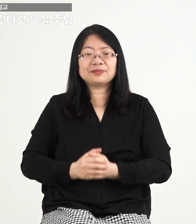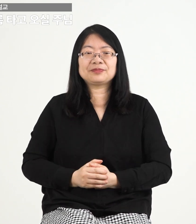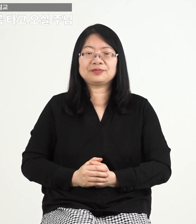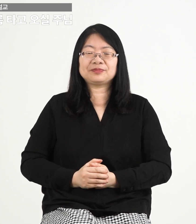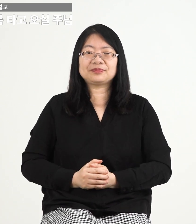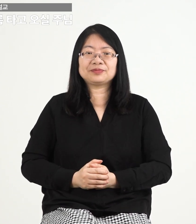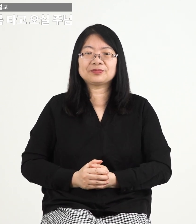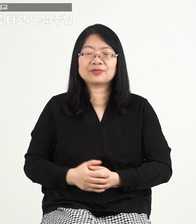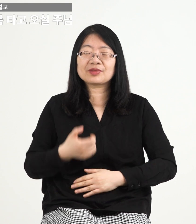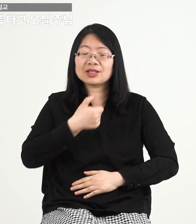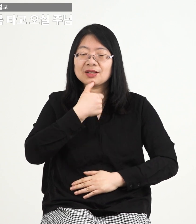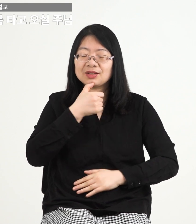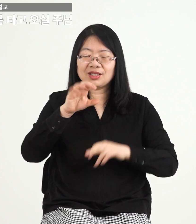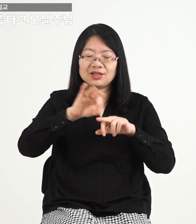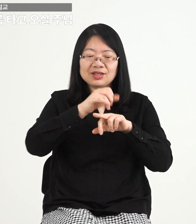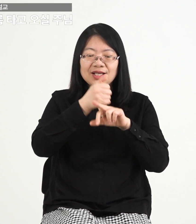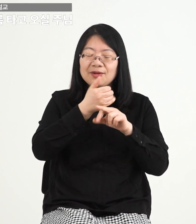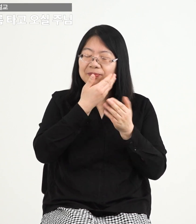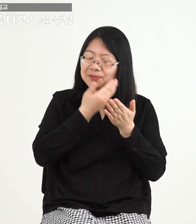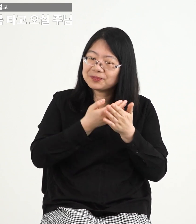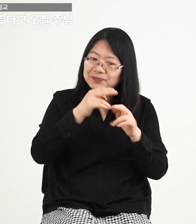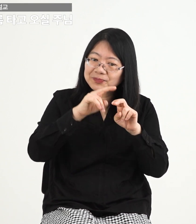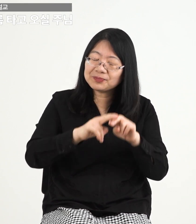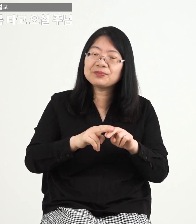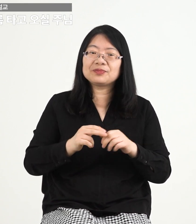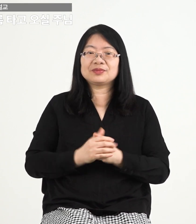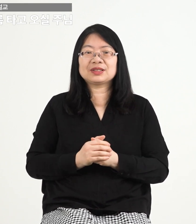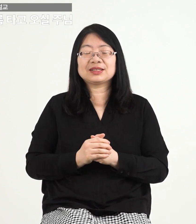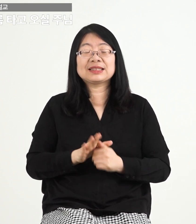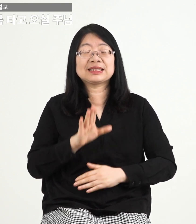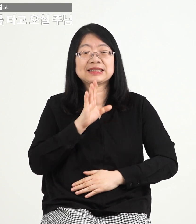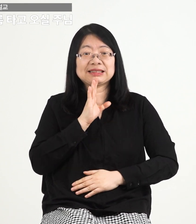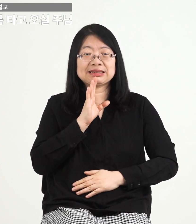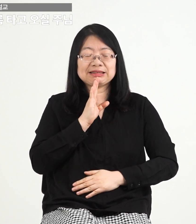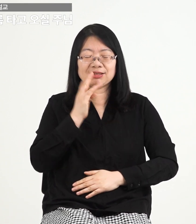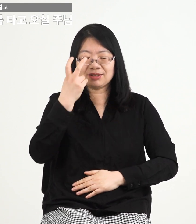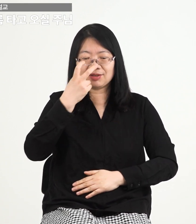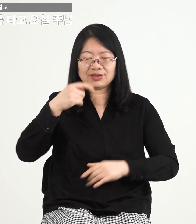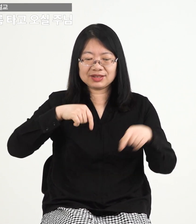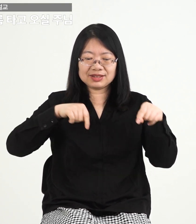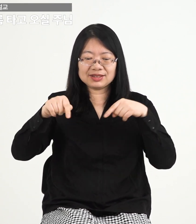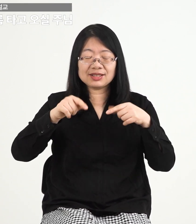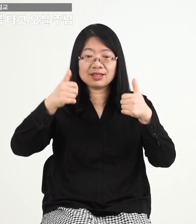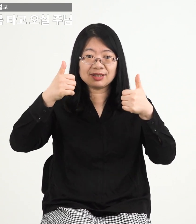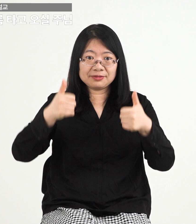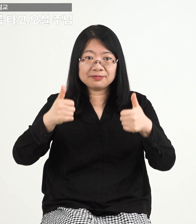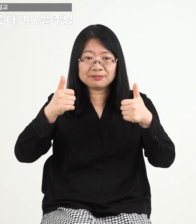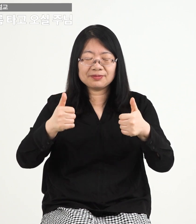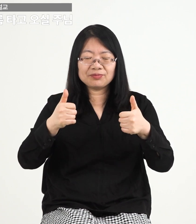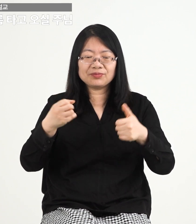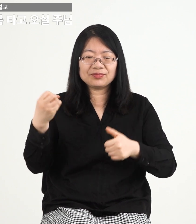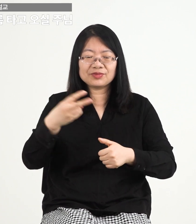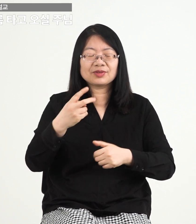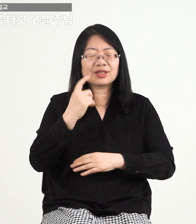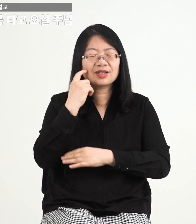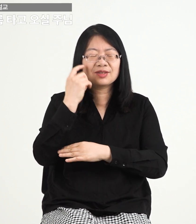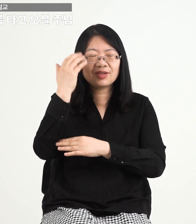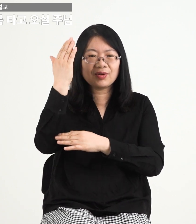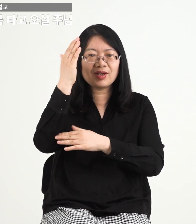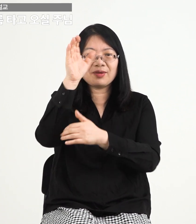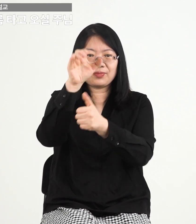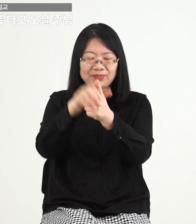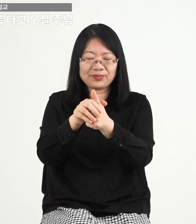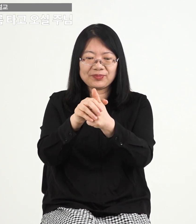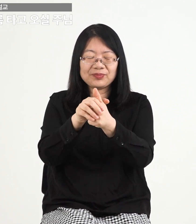그리고 로마 황제의 보좌가 진정한 통치와 심판과 영광이